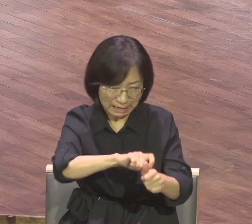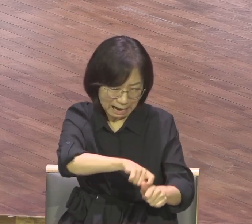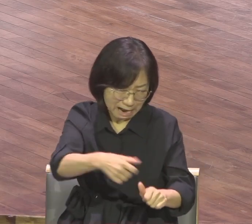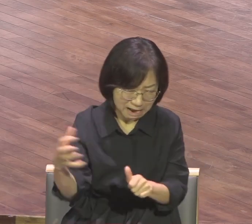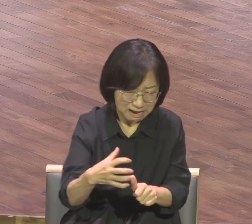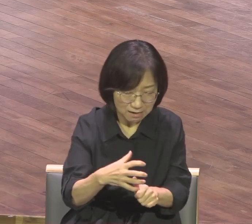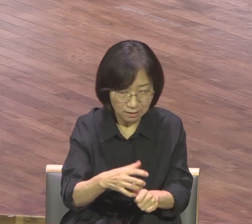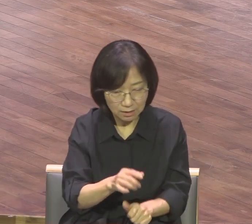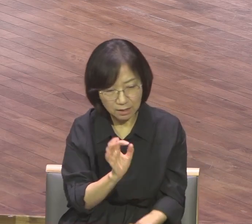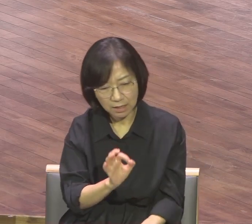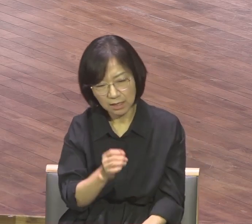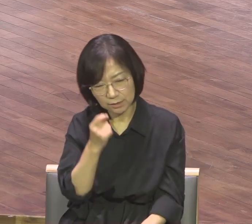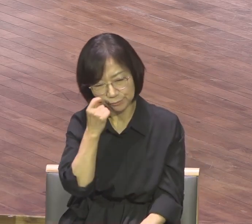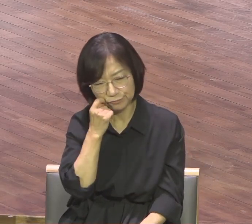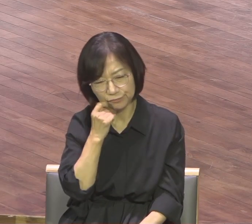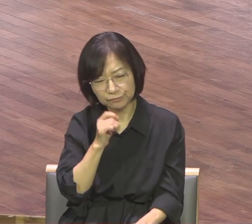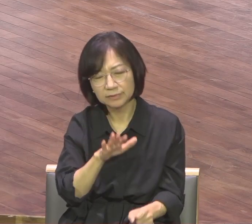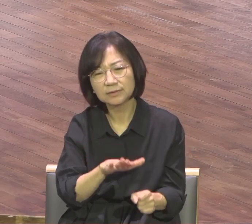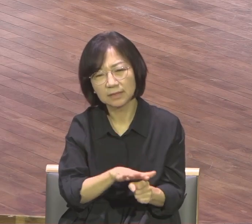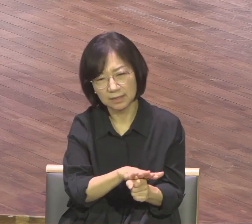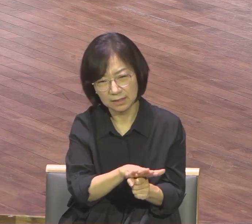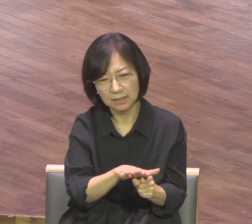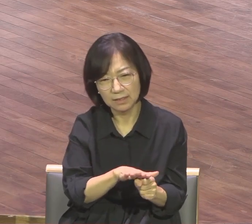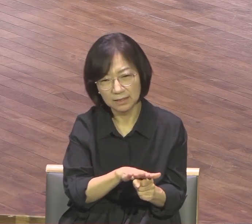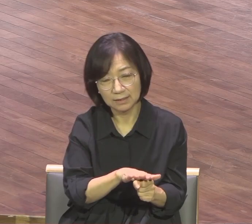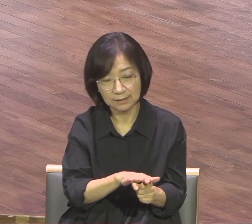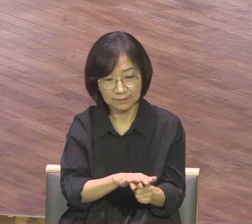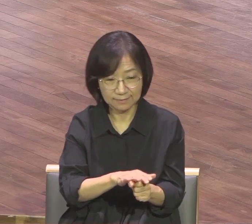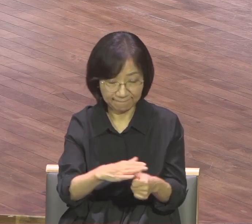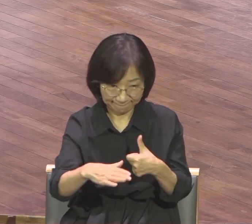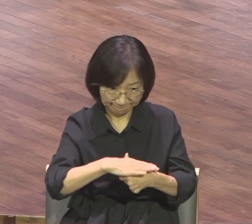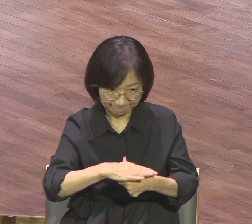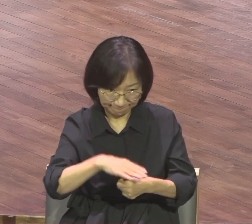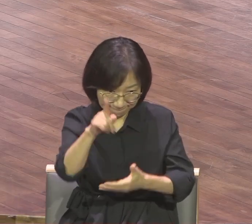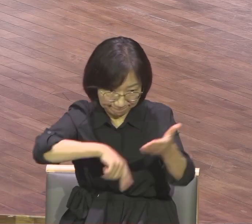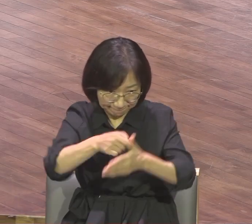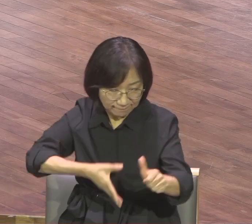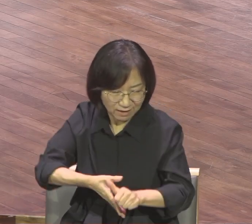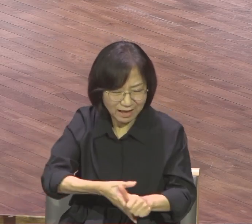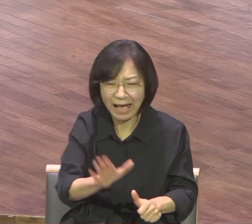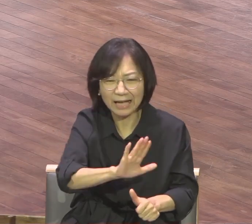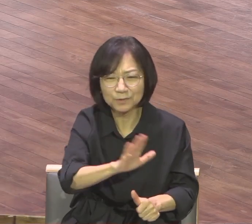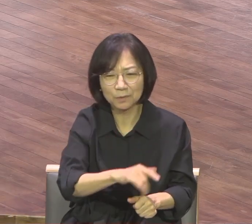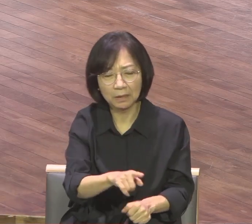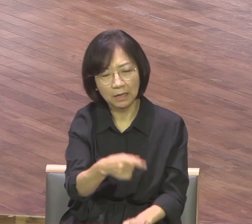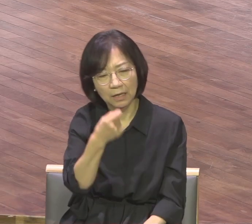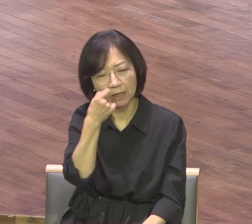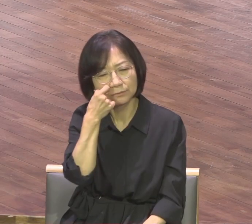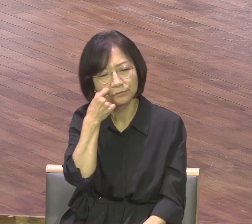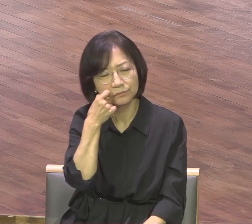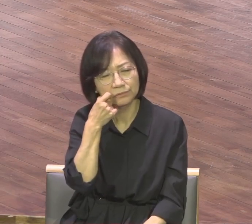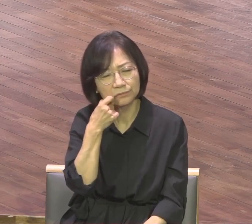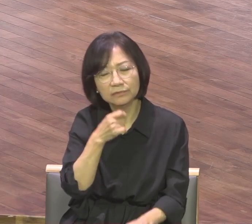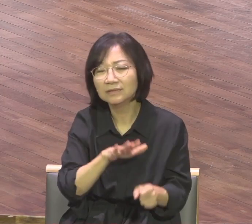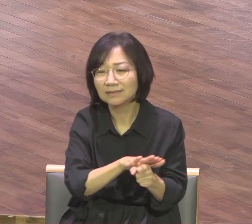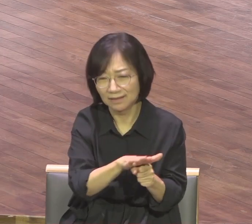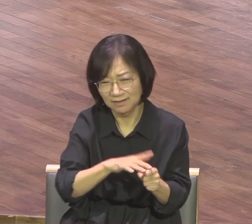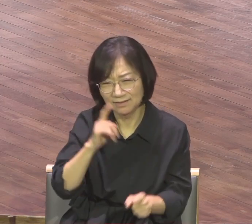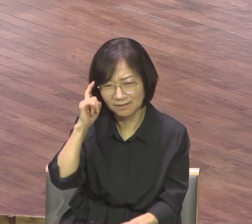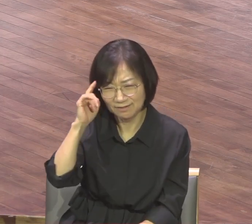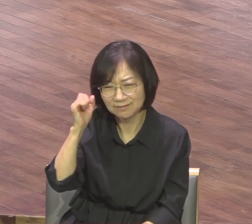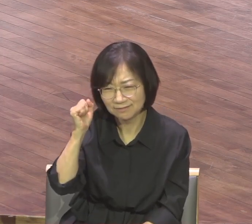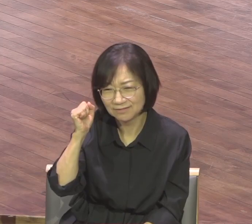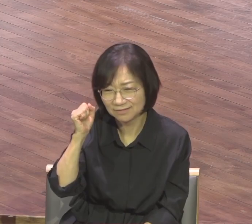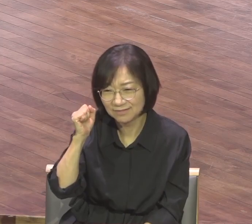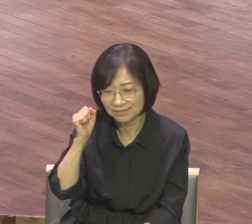내린 거예요. 그게 진짜 신앙생활이 참 안 됐다. 영원한 것에 소망을 둔 사람은요, 절대 서론에